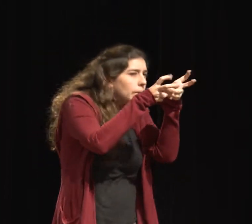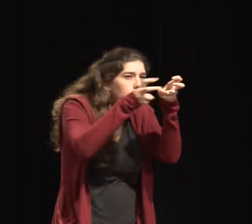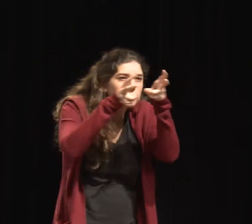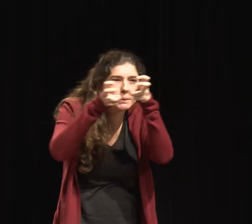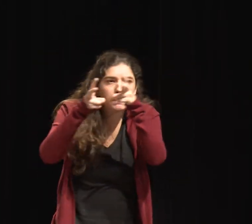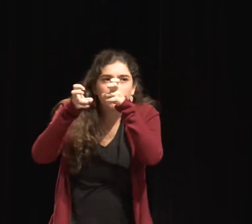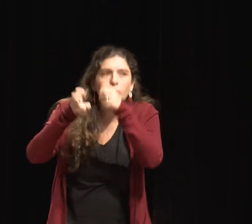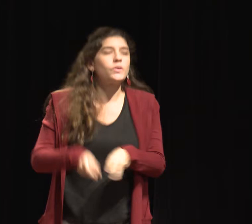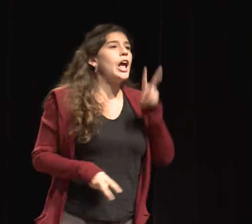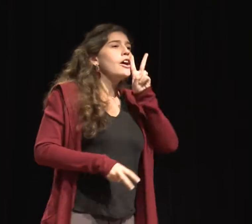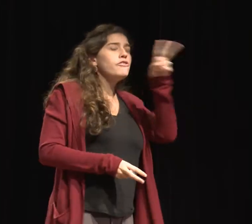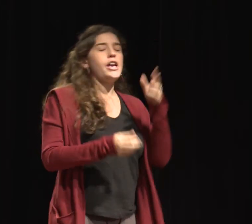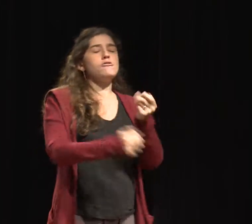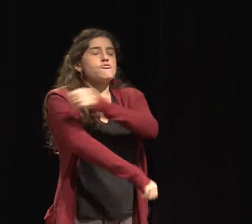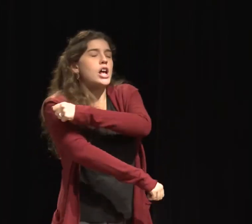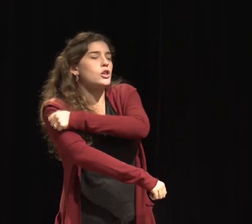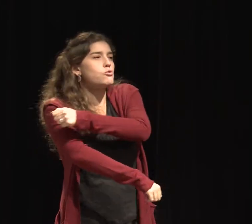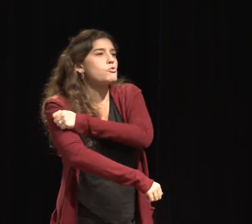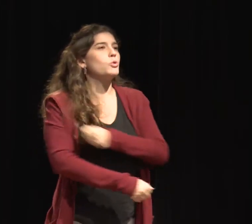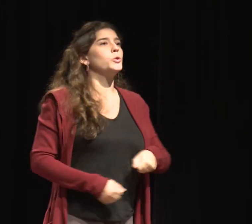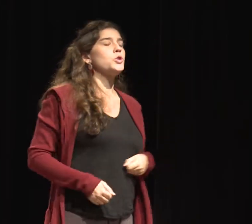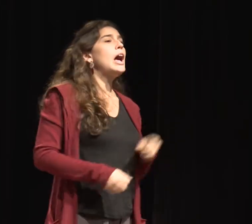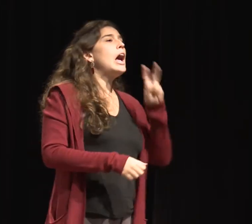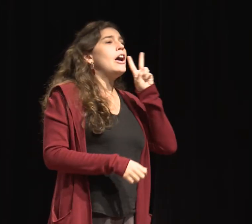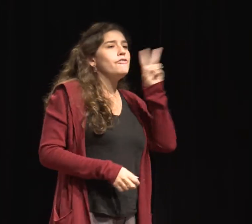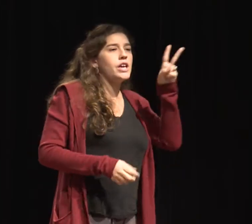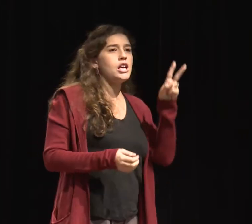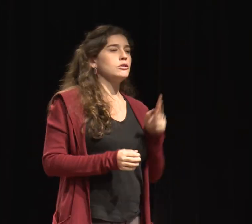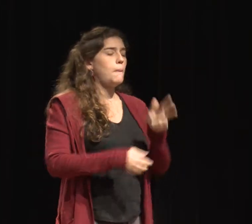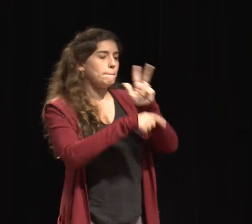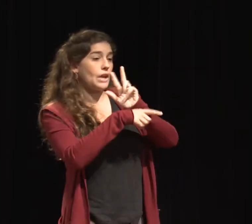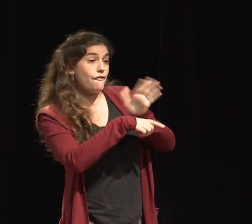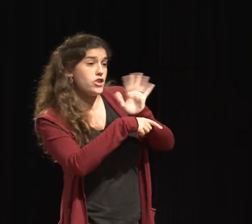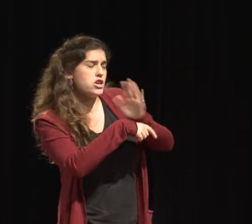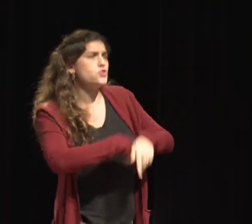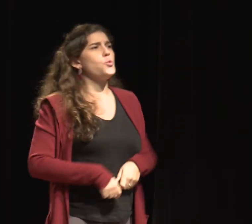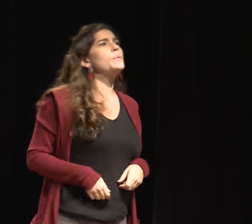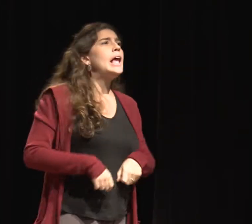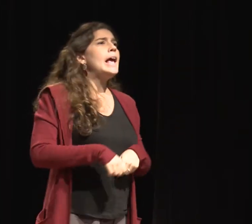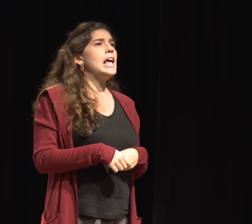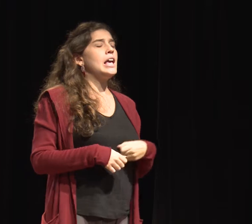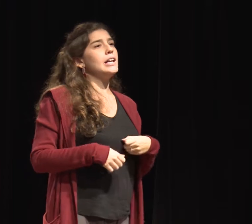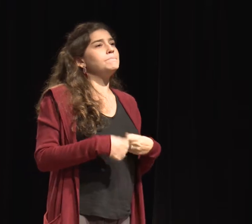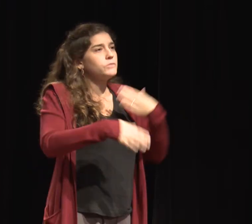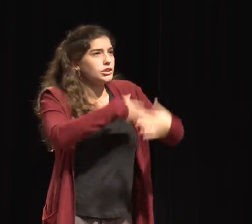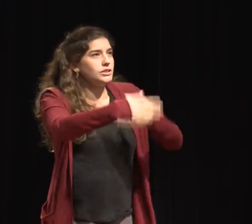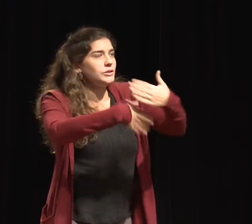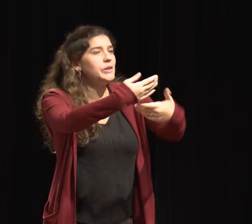Libras só percebendo, olhando os alunos. Eu via filmes, né,